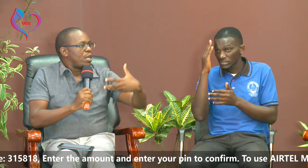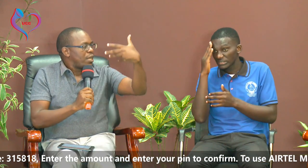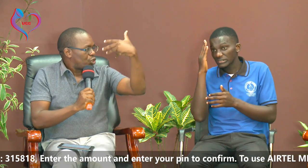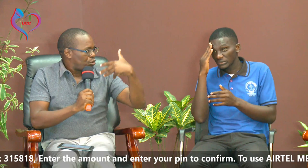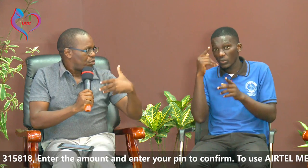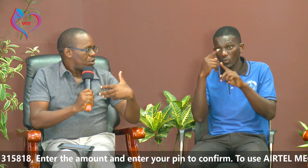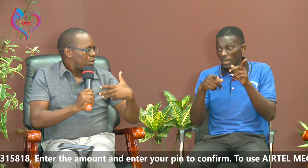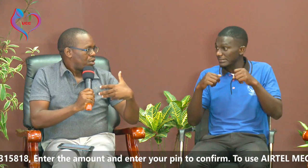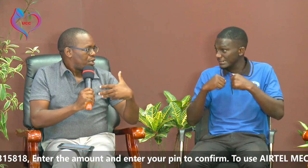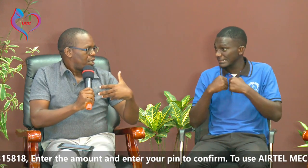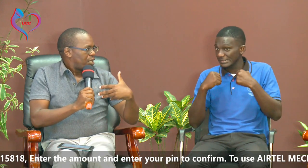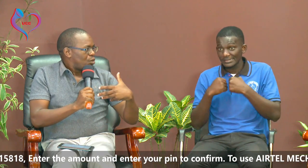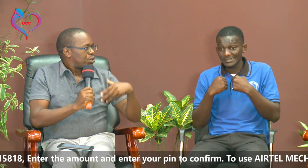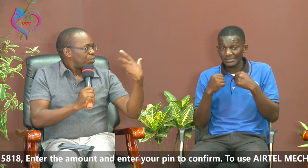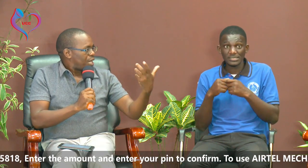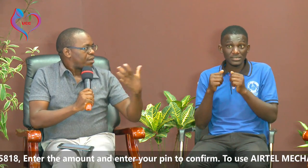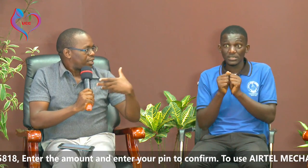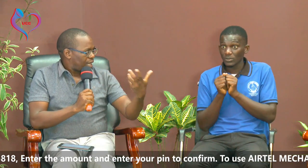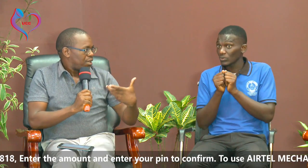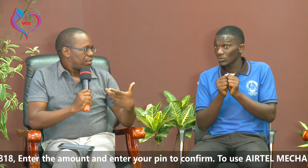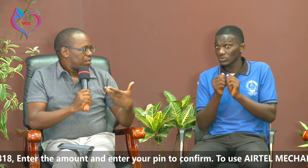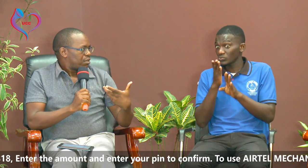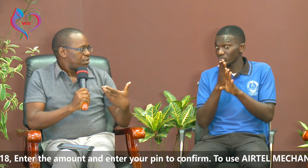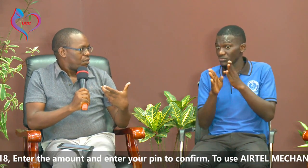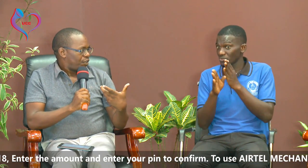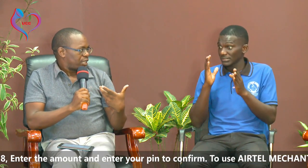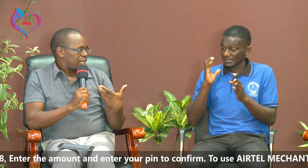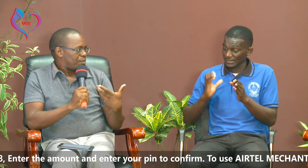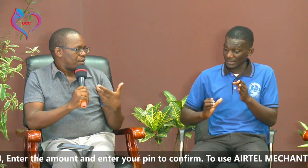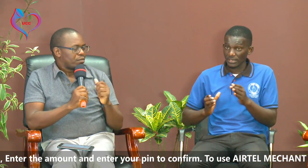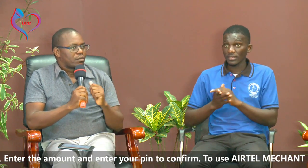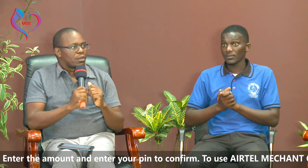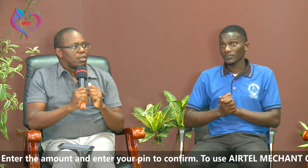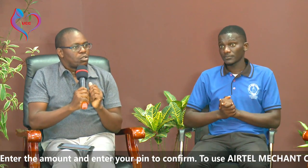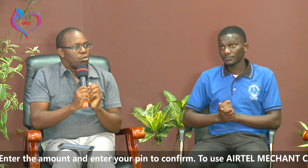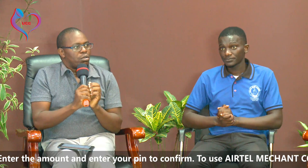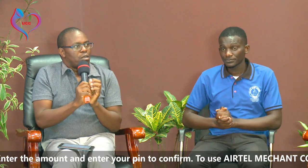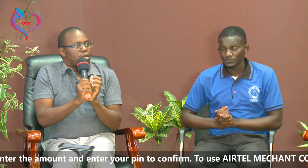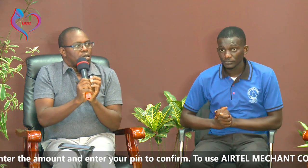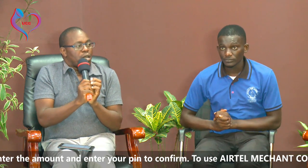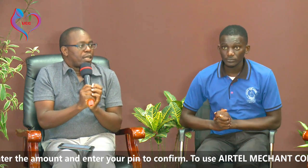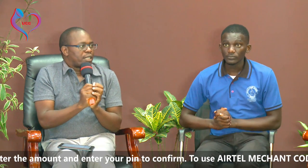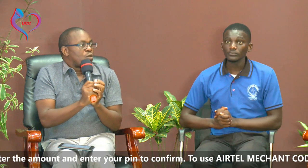chenwana nacho okuzimba character omfuna chegamba so character